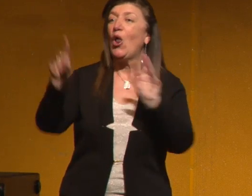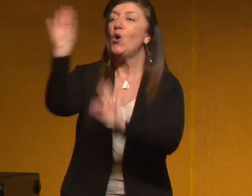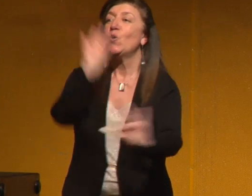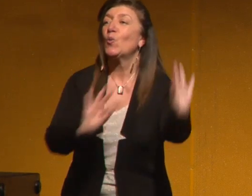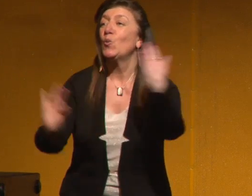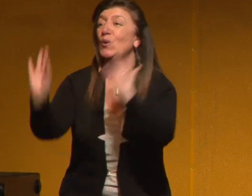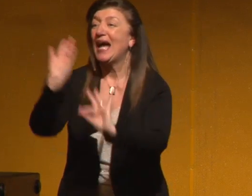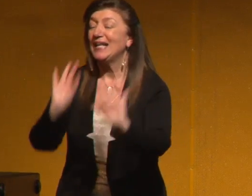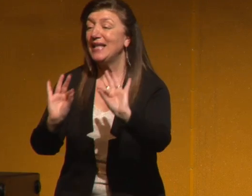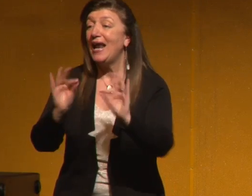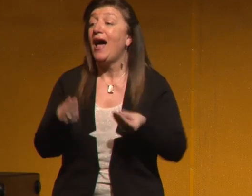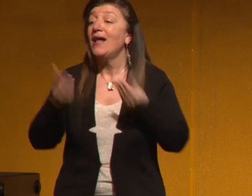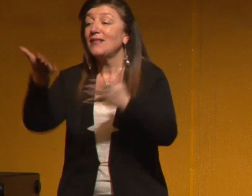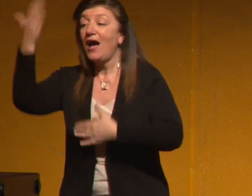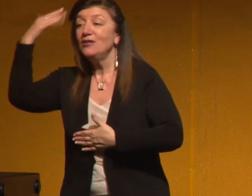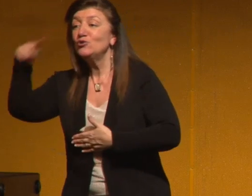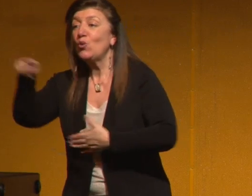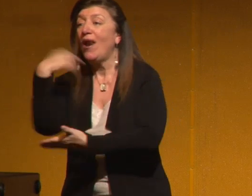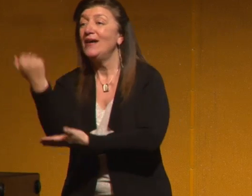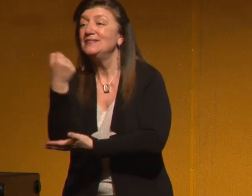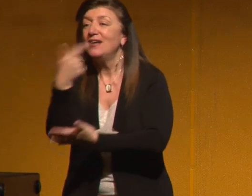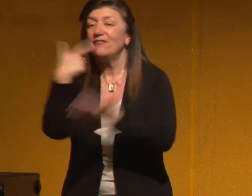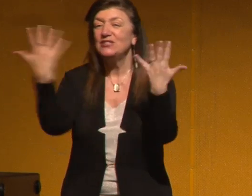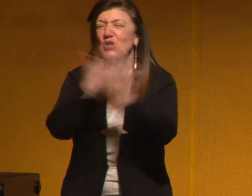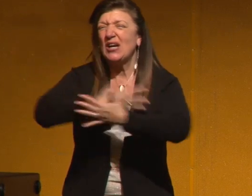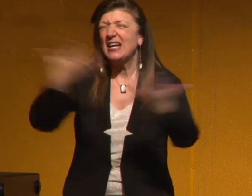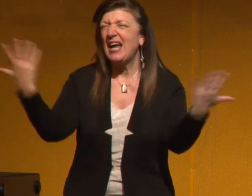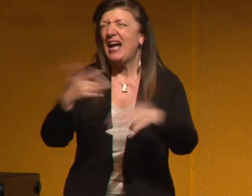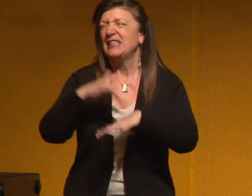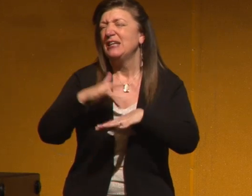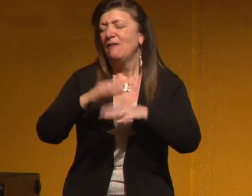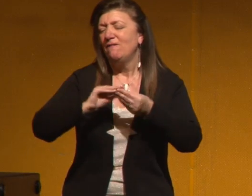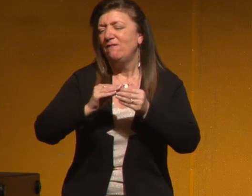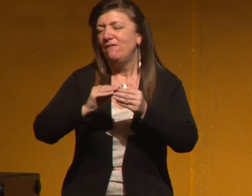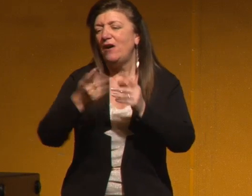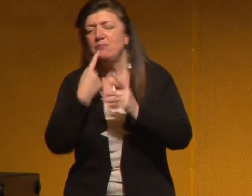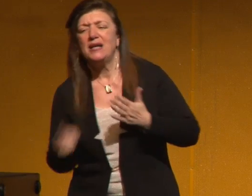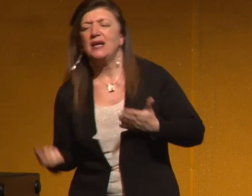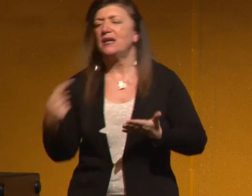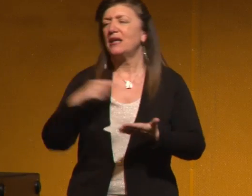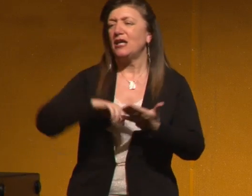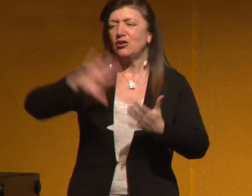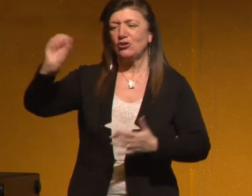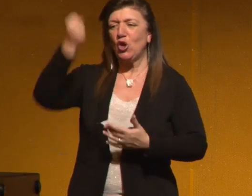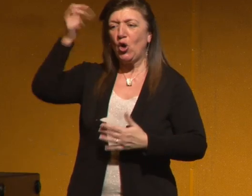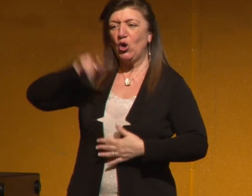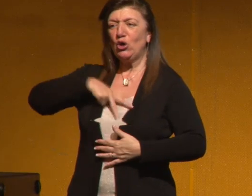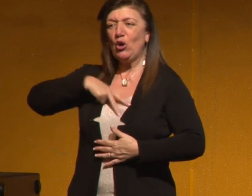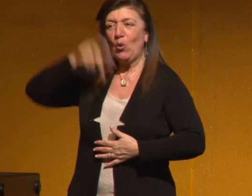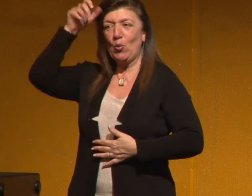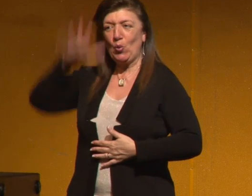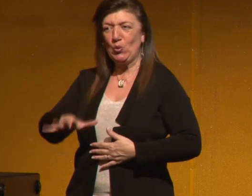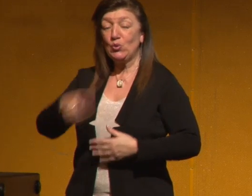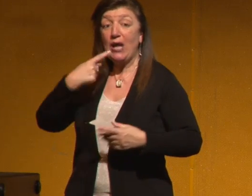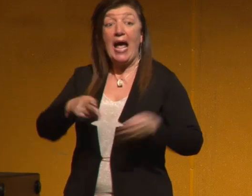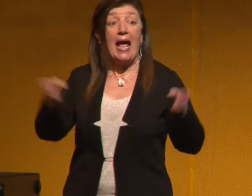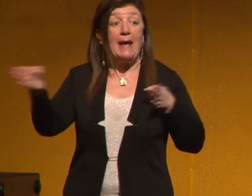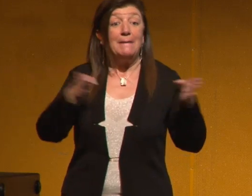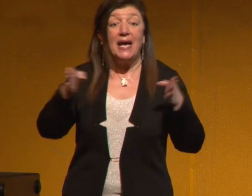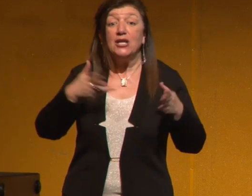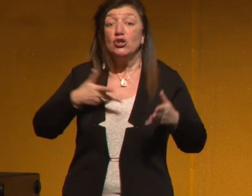scuola al servizio di un grande esercizio di riappropriazione della cultura in quest'epoca in cui abbiamo a disposizione